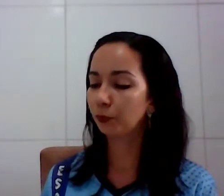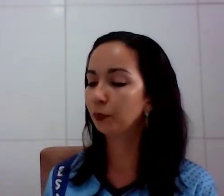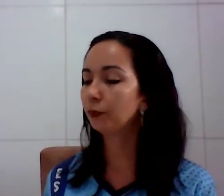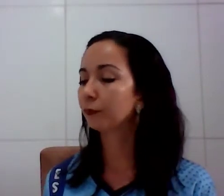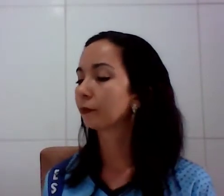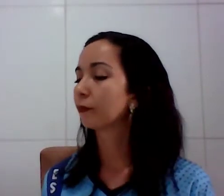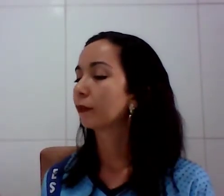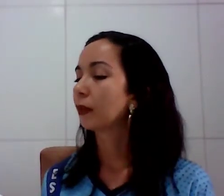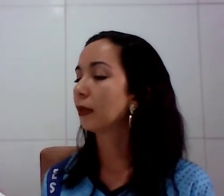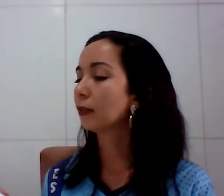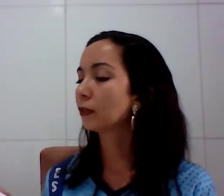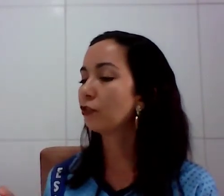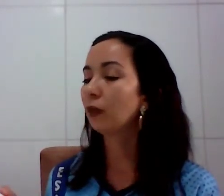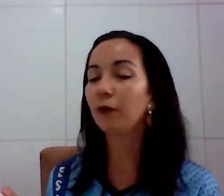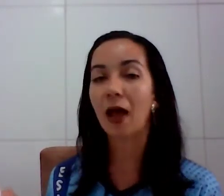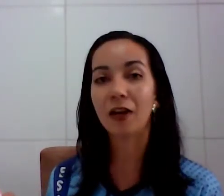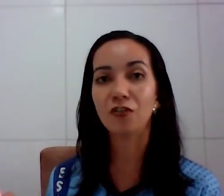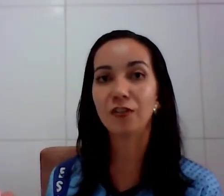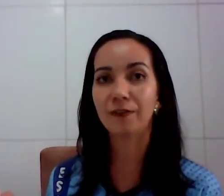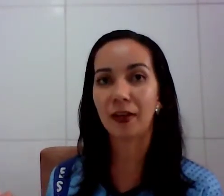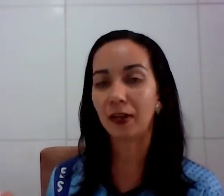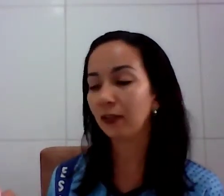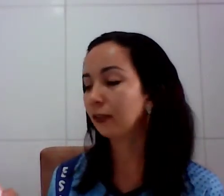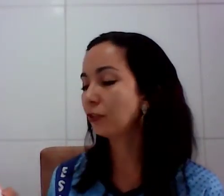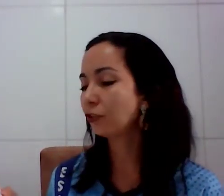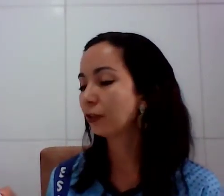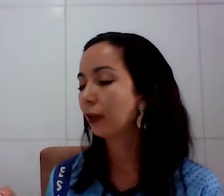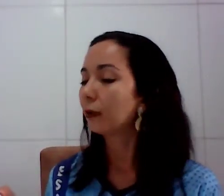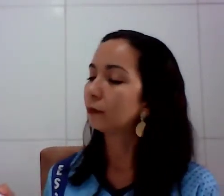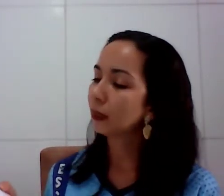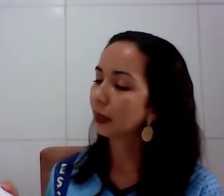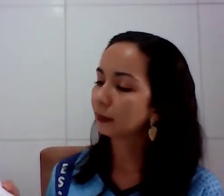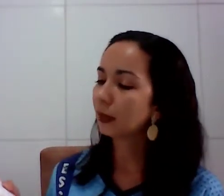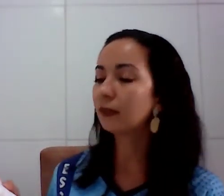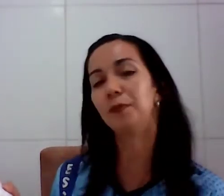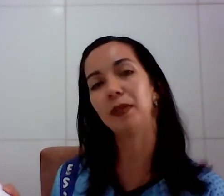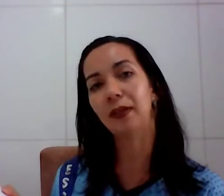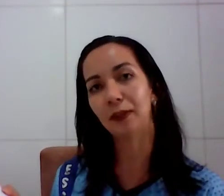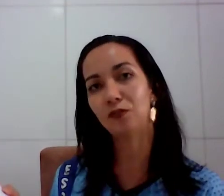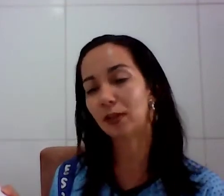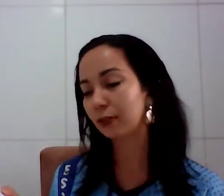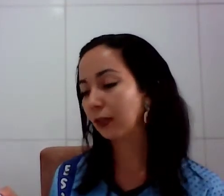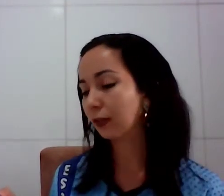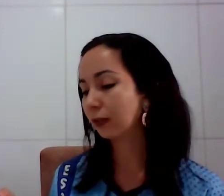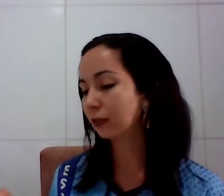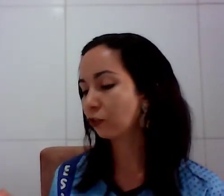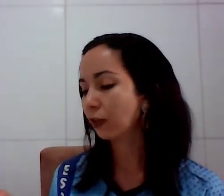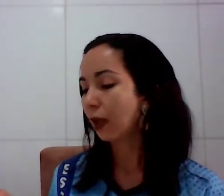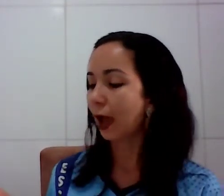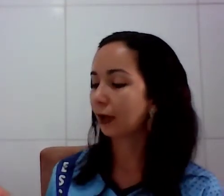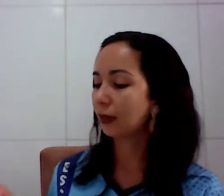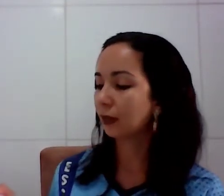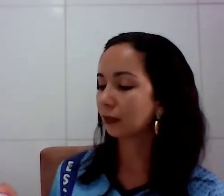mundo, crianças de lugares diferentes, brincadeiras e brinquedos das crianças, a criança